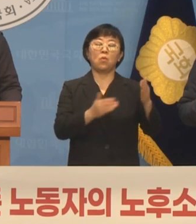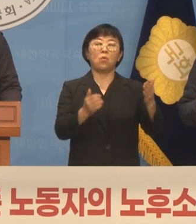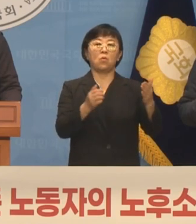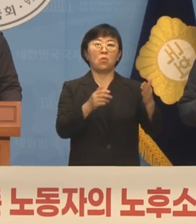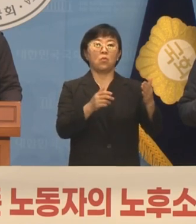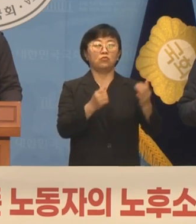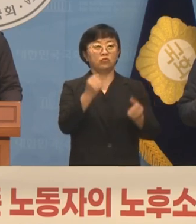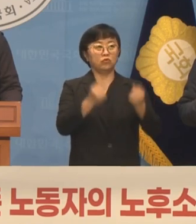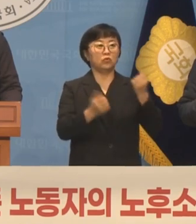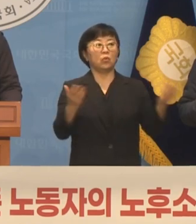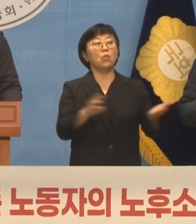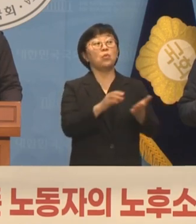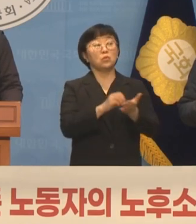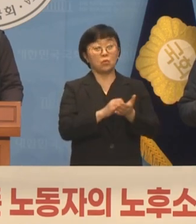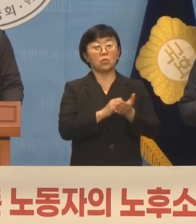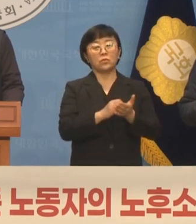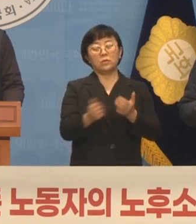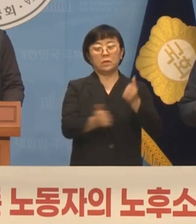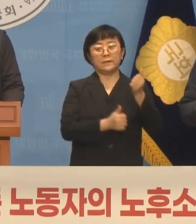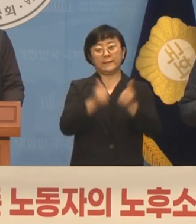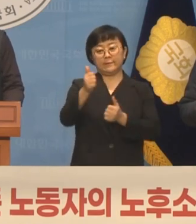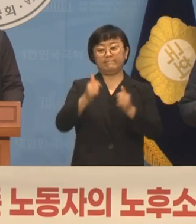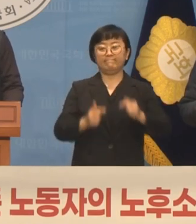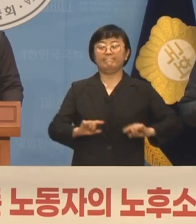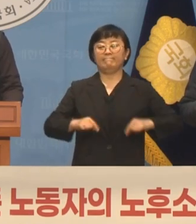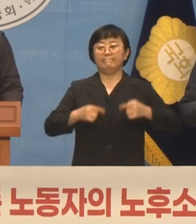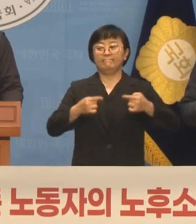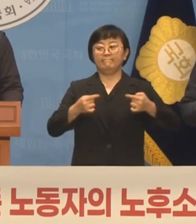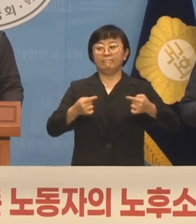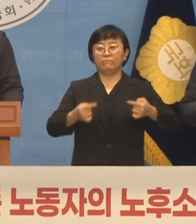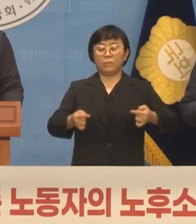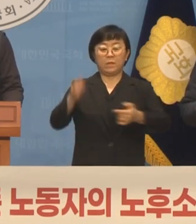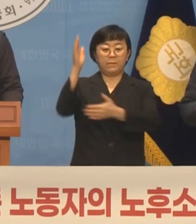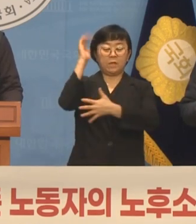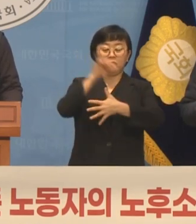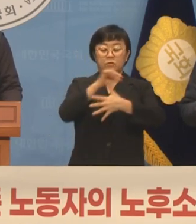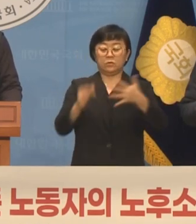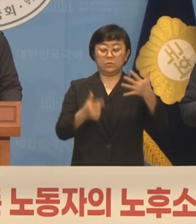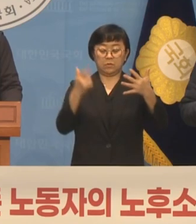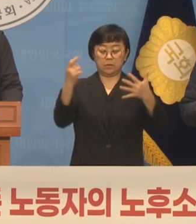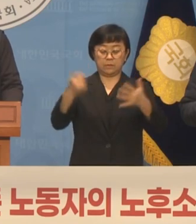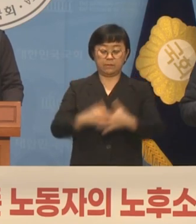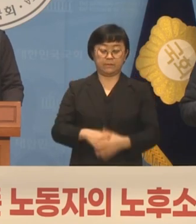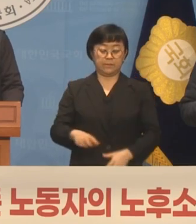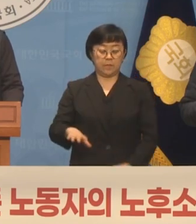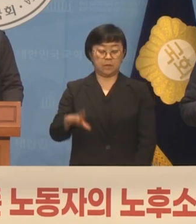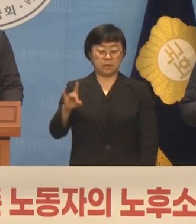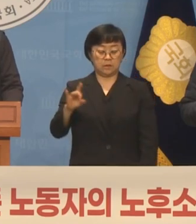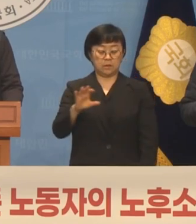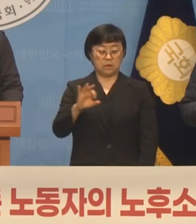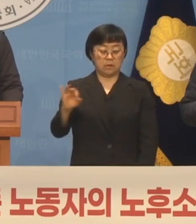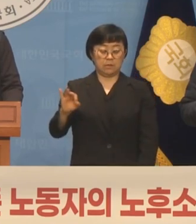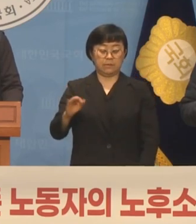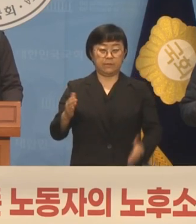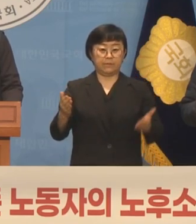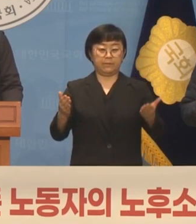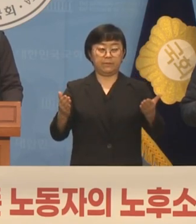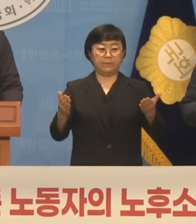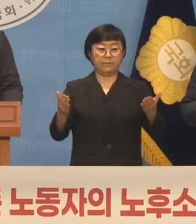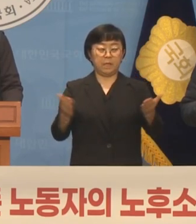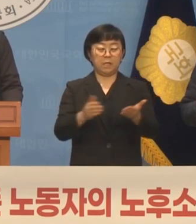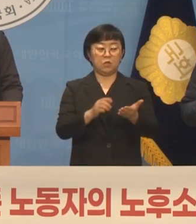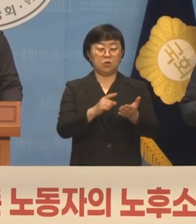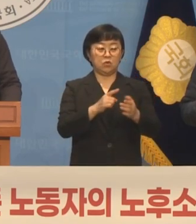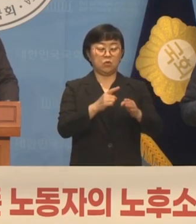위원장님 참석하셨습니다. 발언 순서도 같은데요. 먼저 이태한 민주노총 수석부위원장님